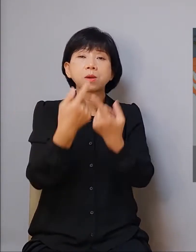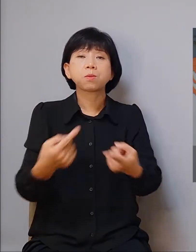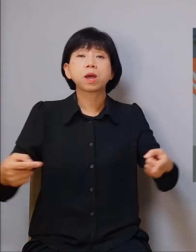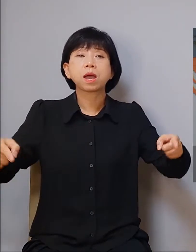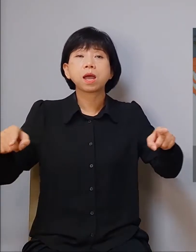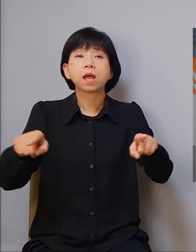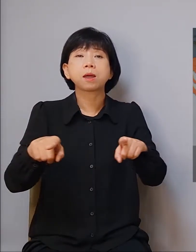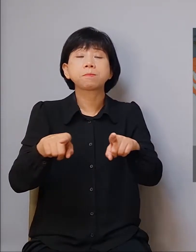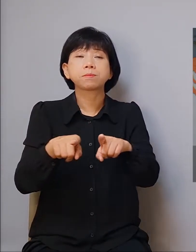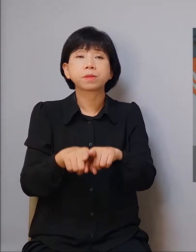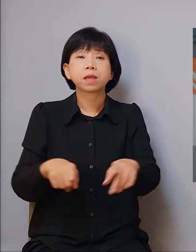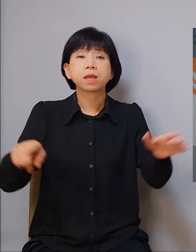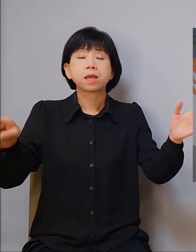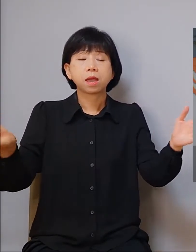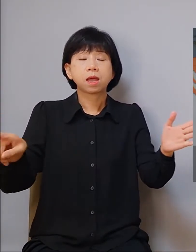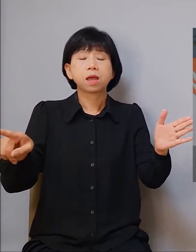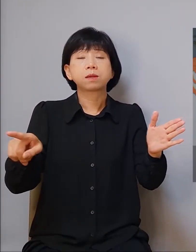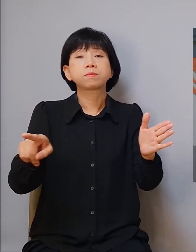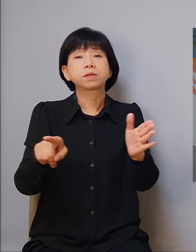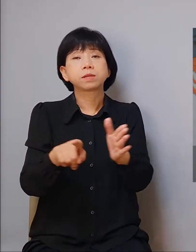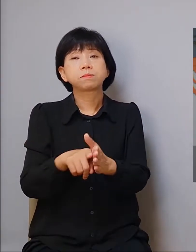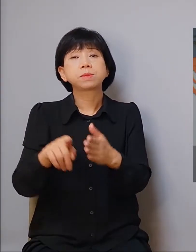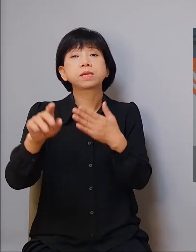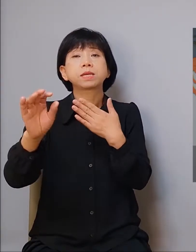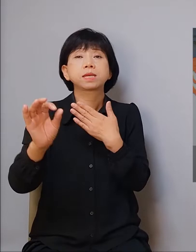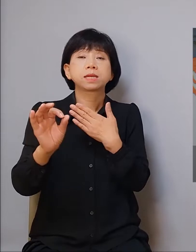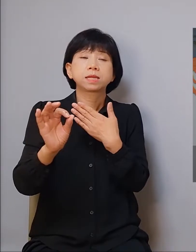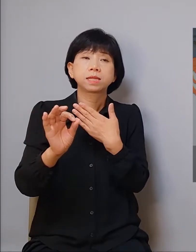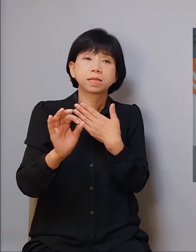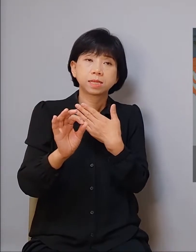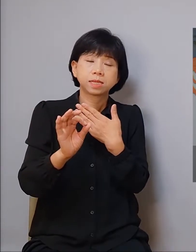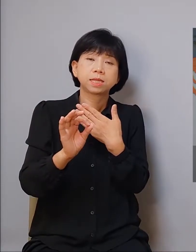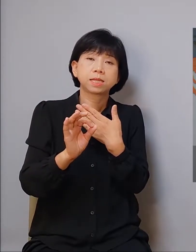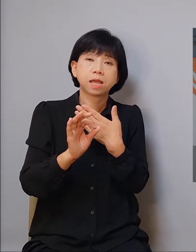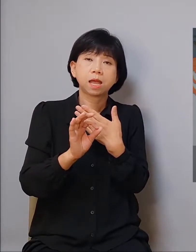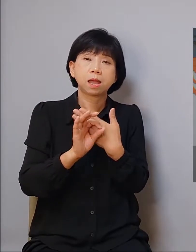주님이 나와 함께함을